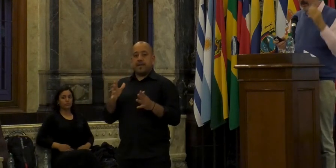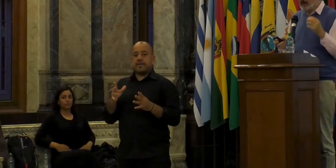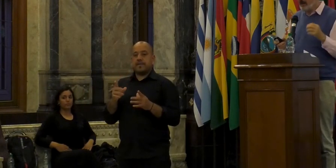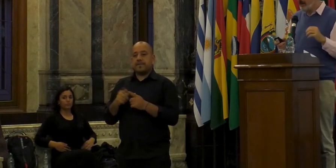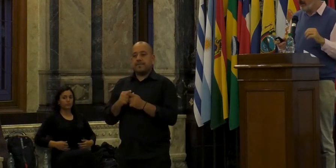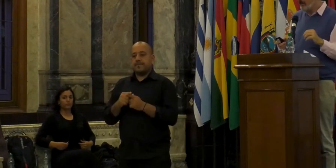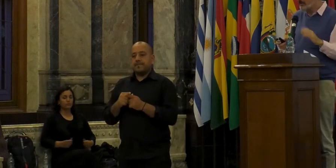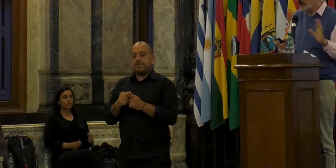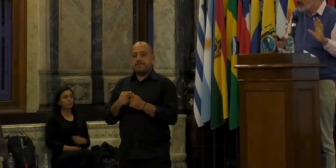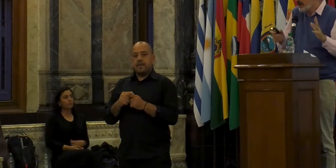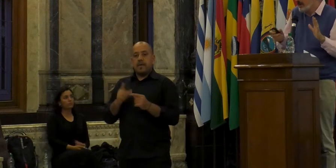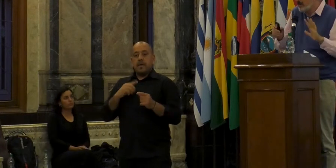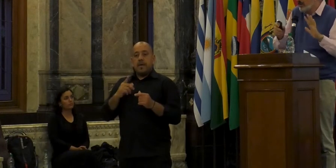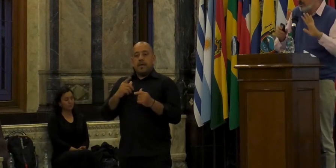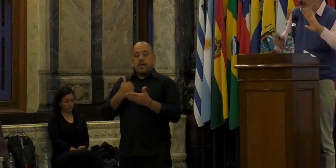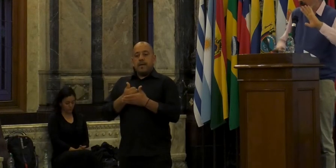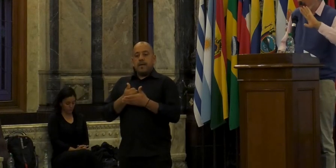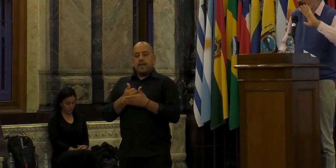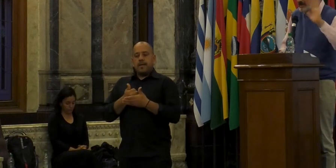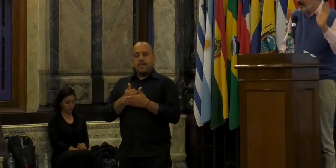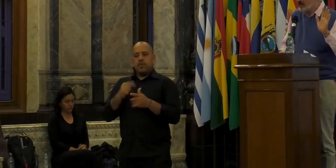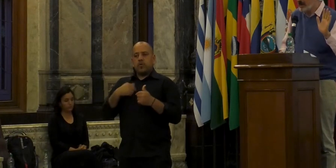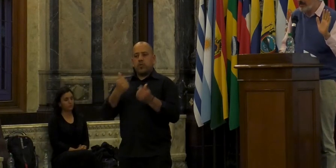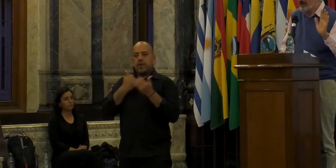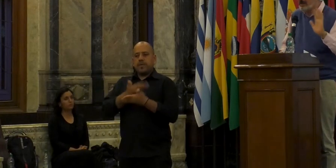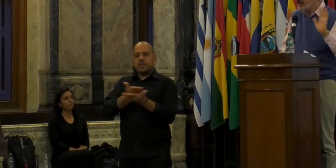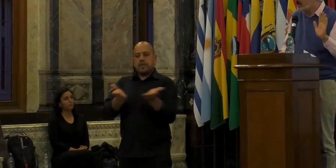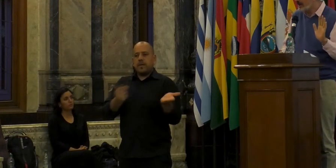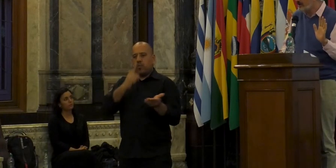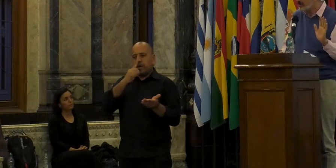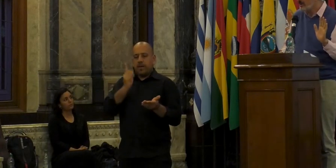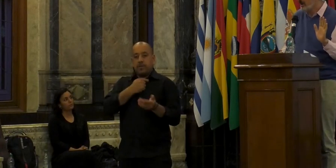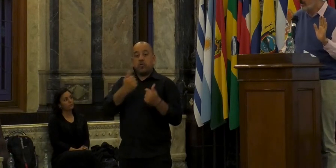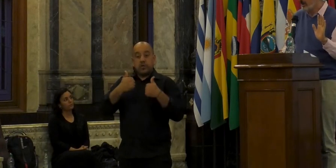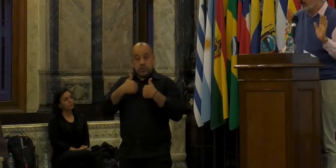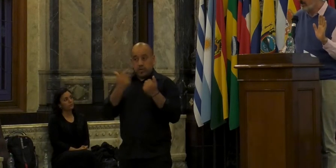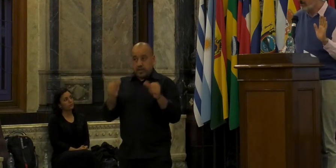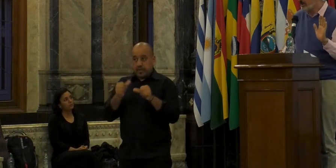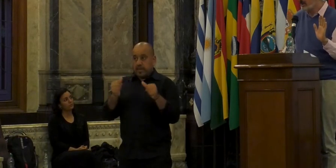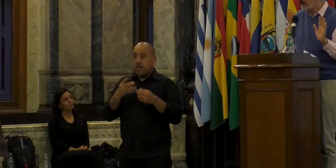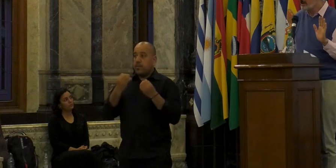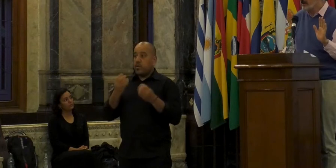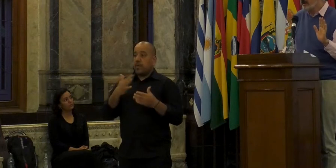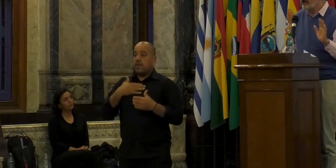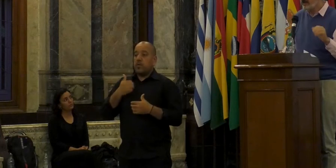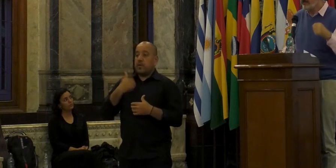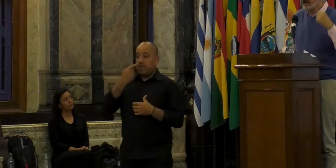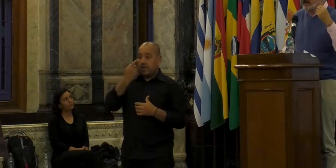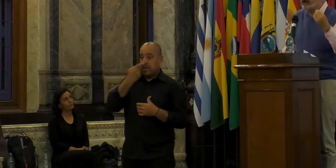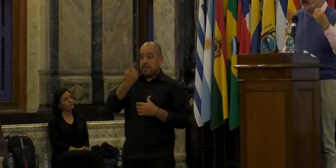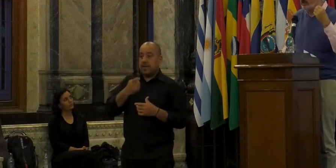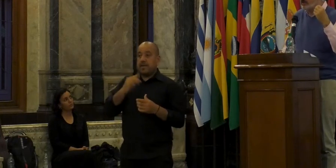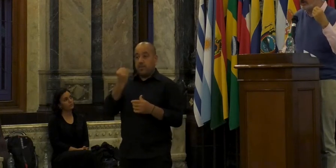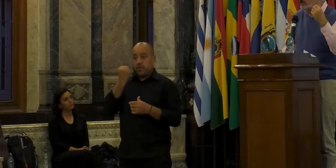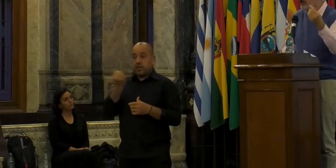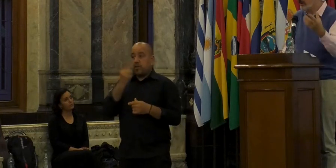en una mostración muy... Voy a presentar muy rápidamente qué es lo que he hecho, porque lo que me importa más es que